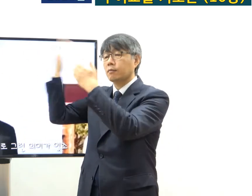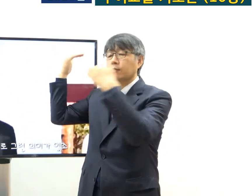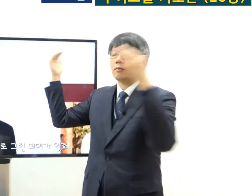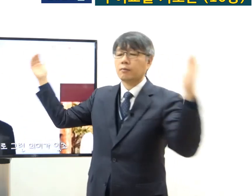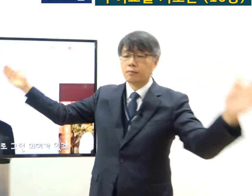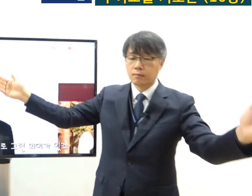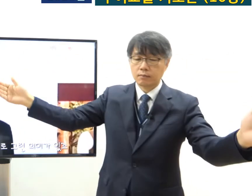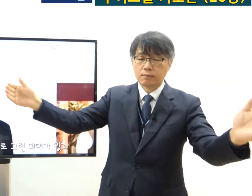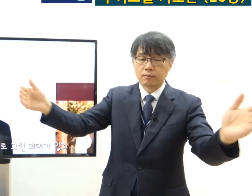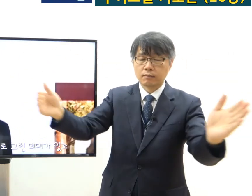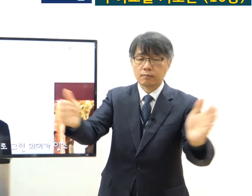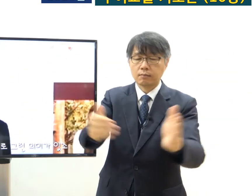지나간 것은